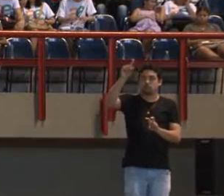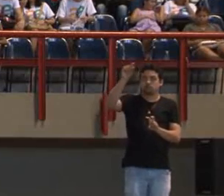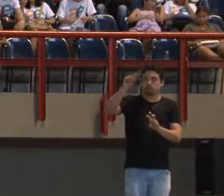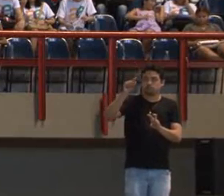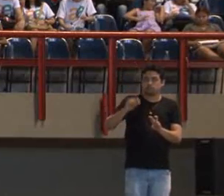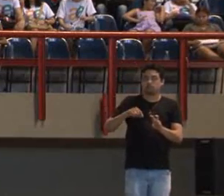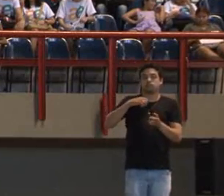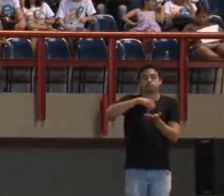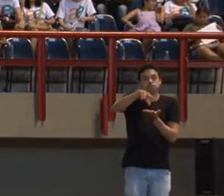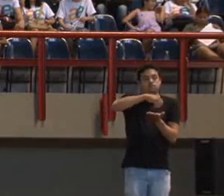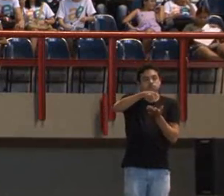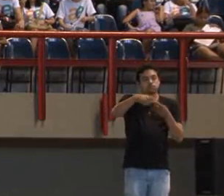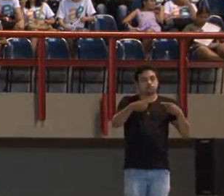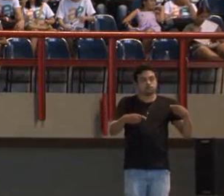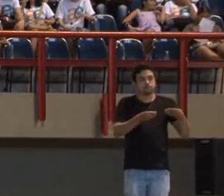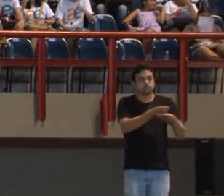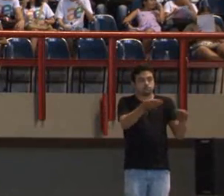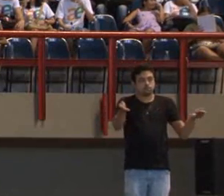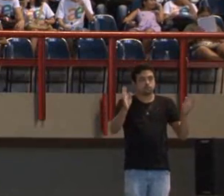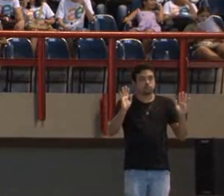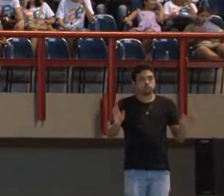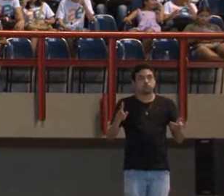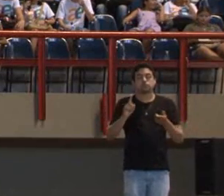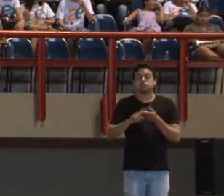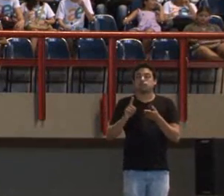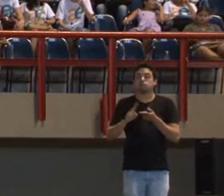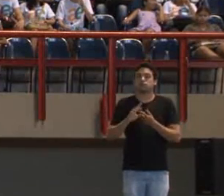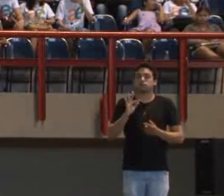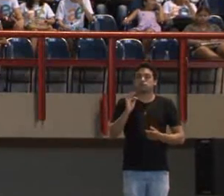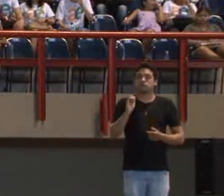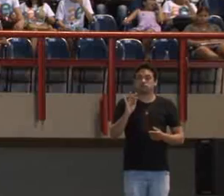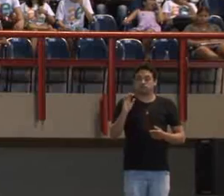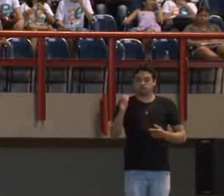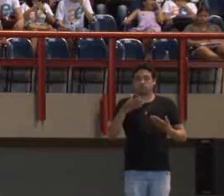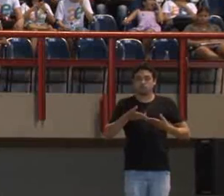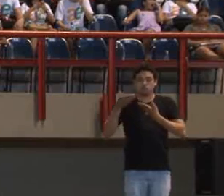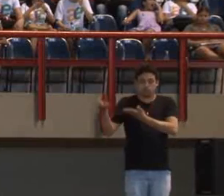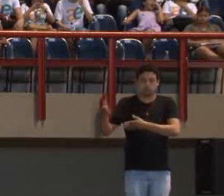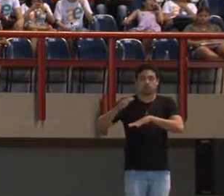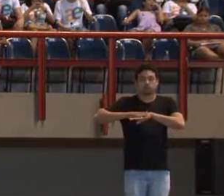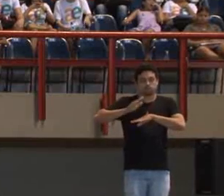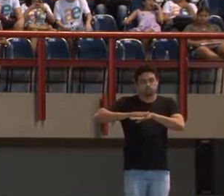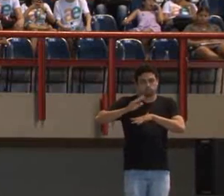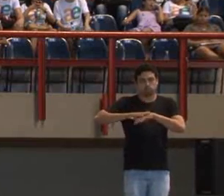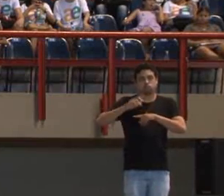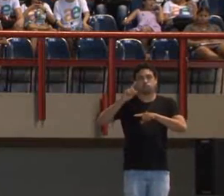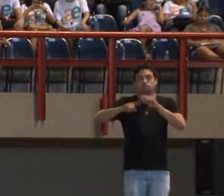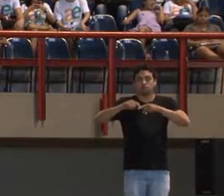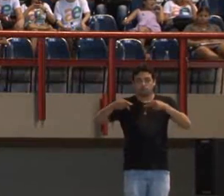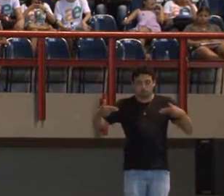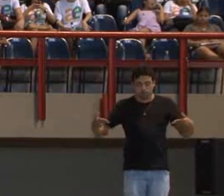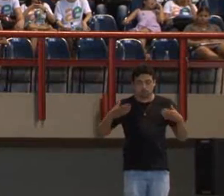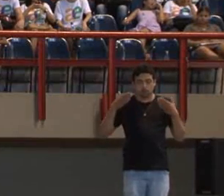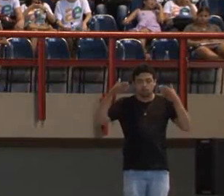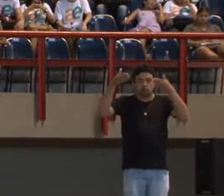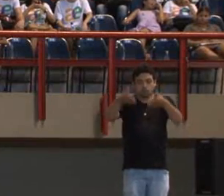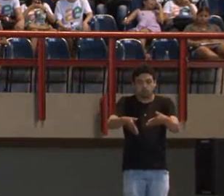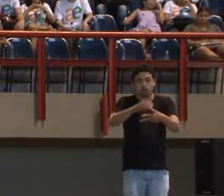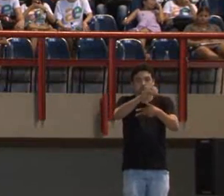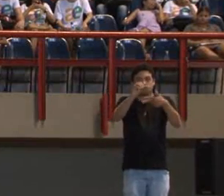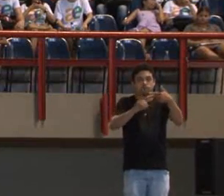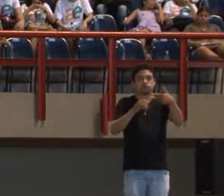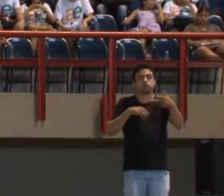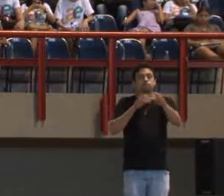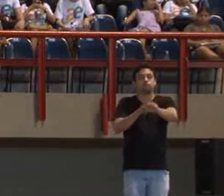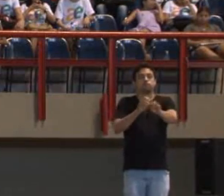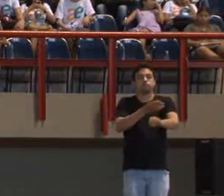mãos, a convite do Fábio, a gente mesmo decidiu o conteúdo, produziu o material, é específico para fazer esse